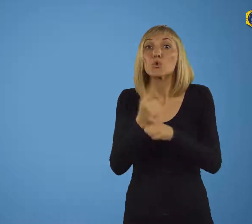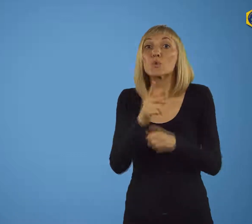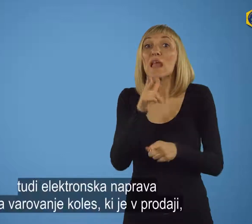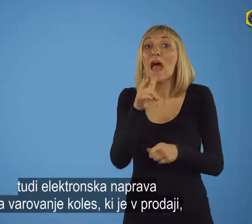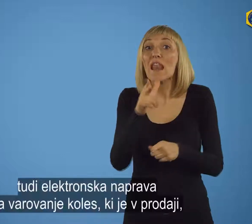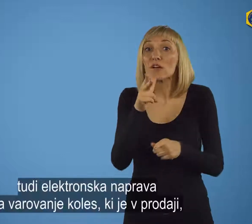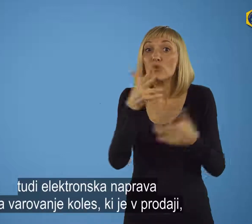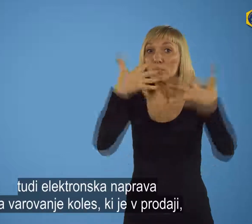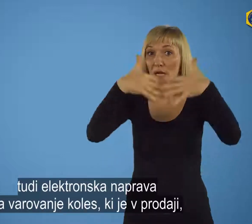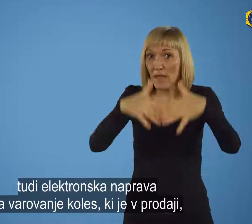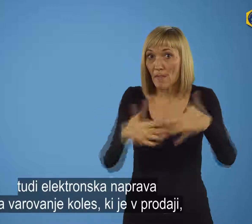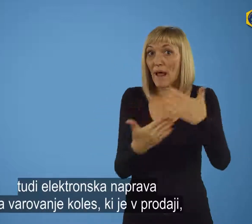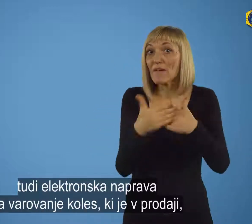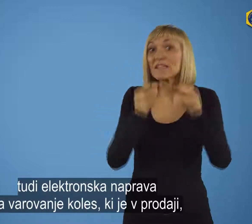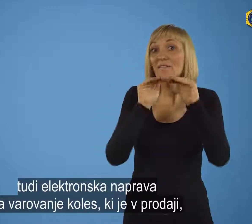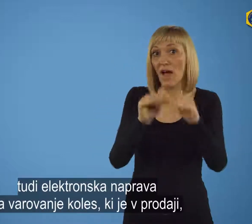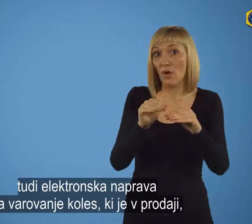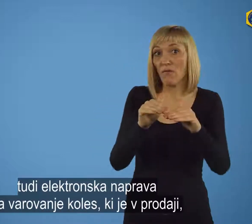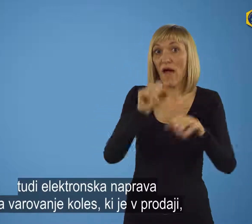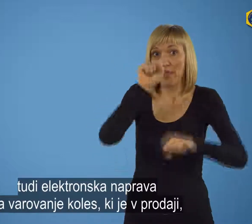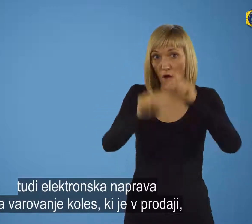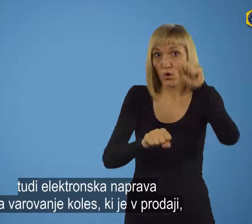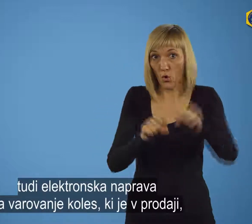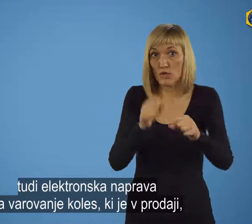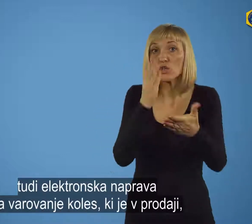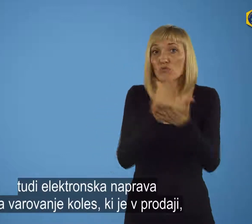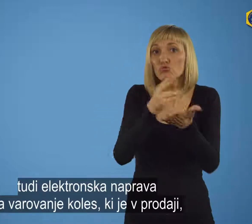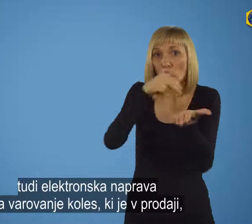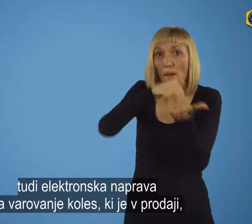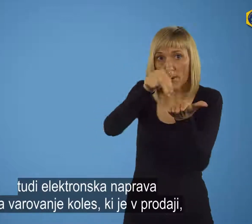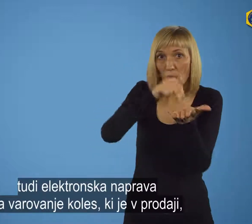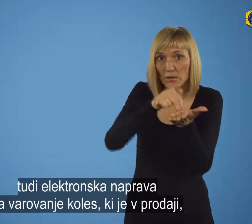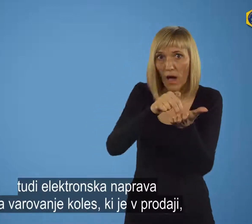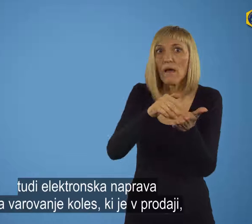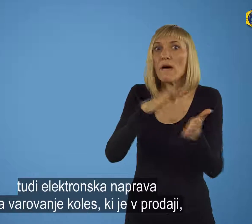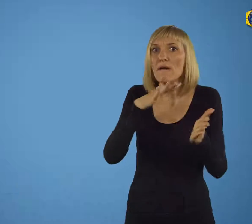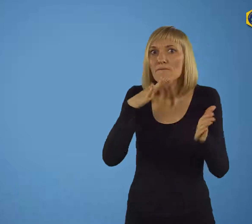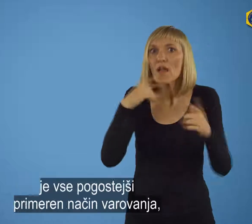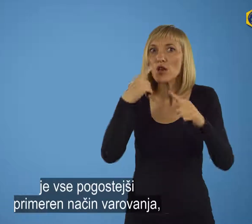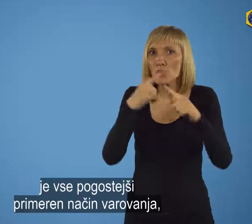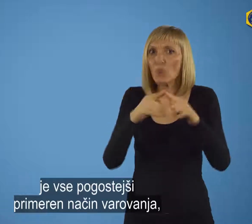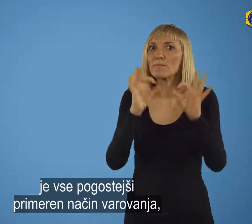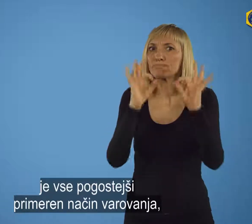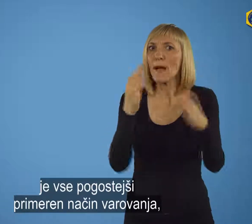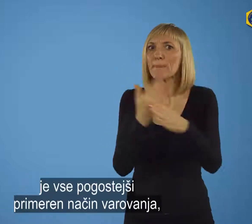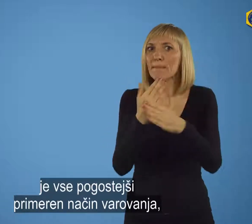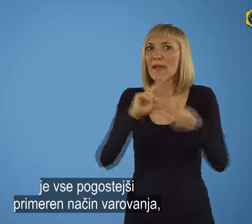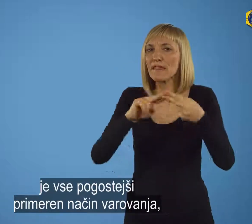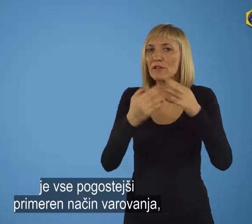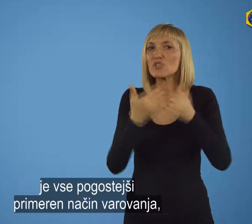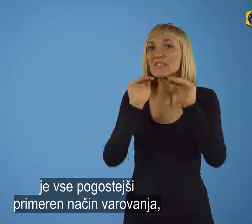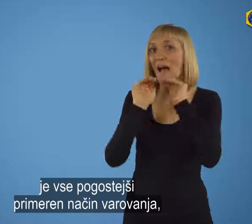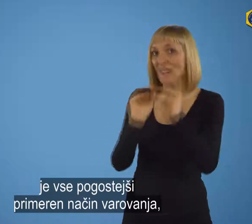Tudi elektronska naprava za varovanje koles, ki je v prodaji, je vse pogostejši primeren način varovanja.